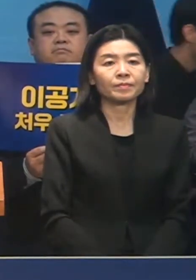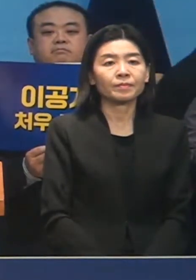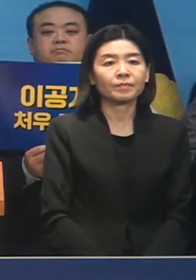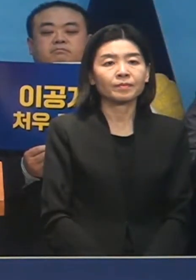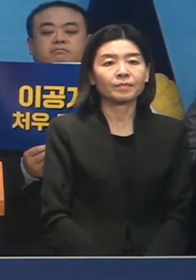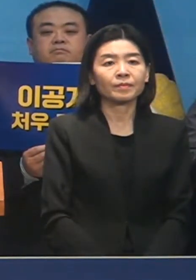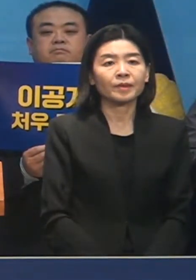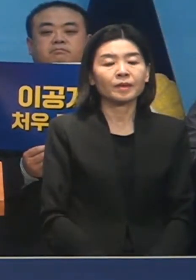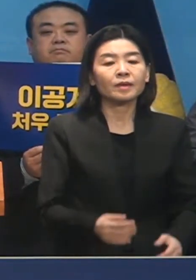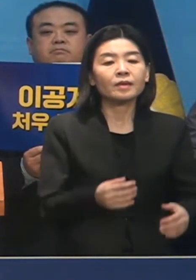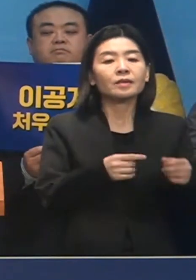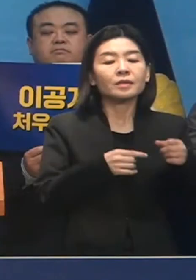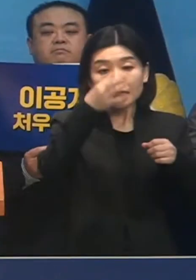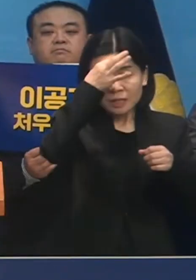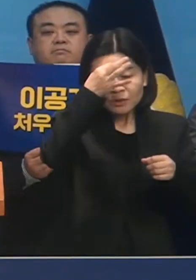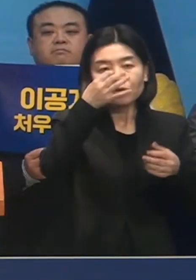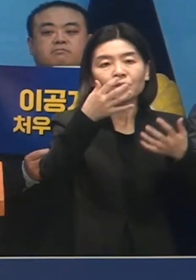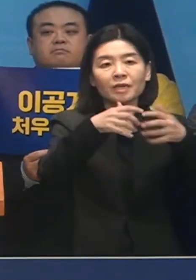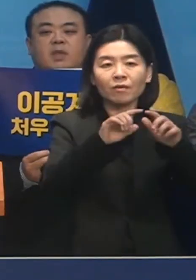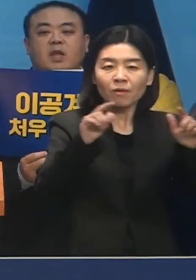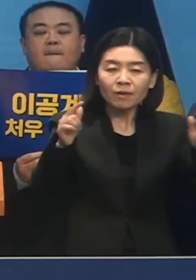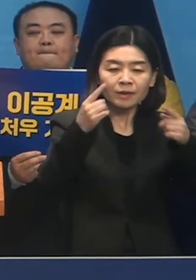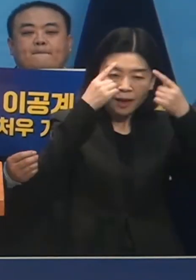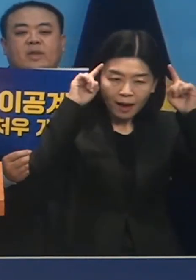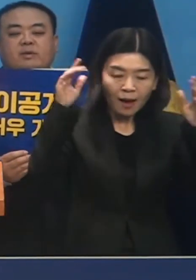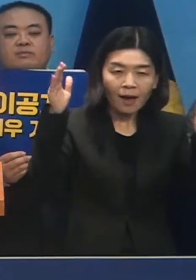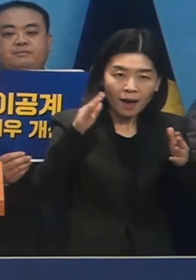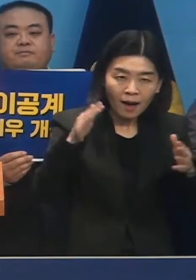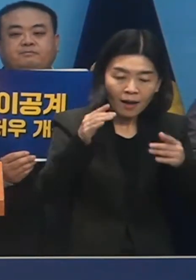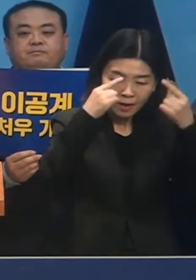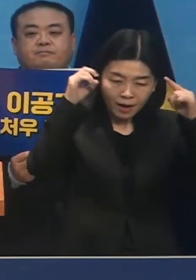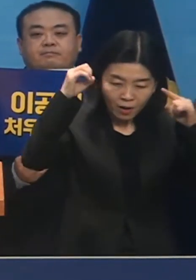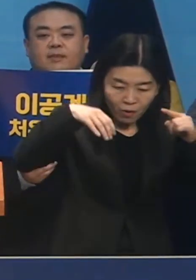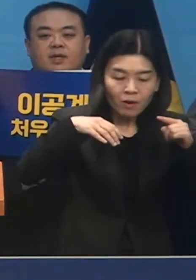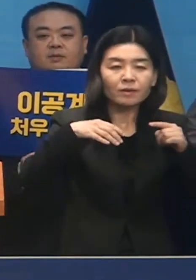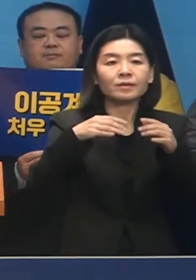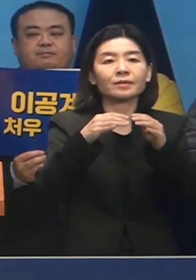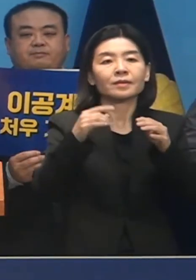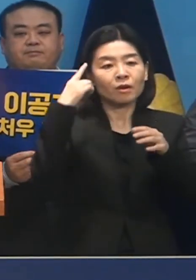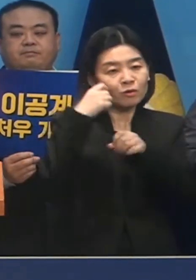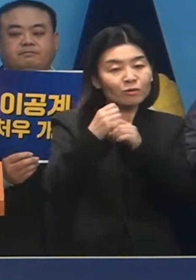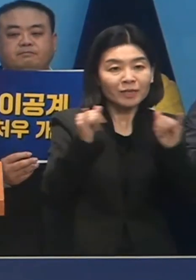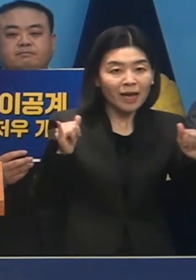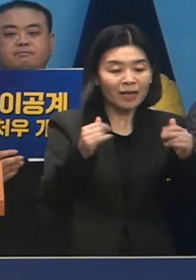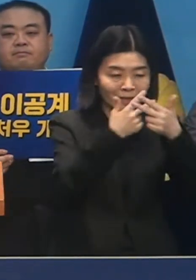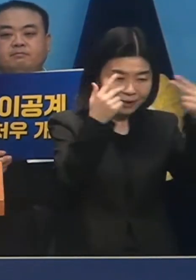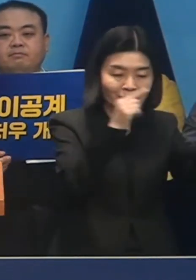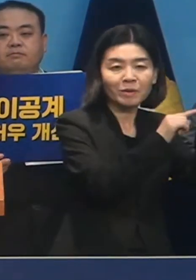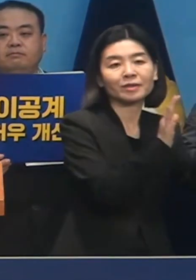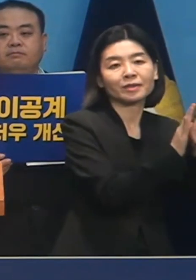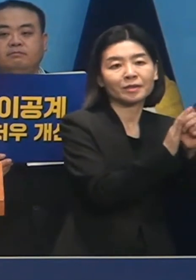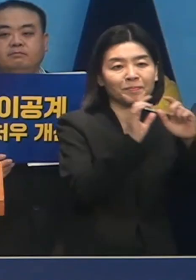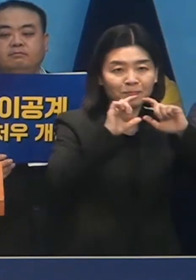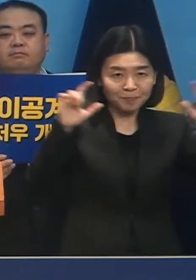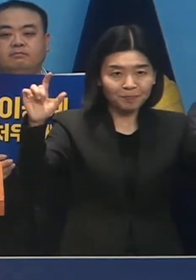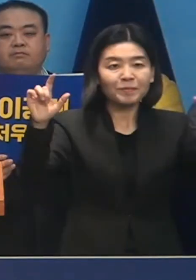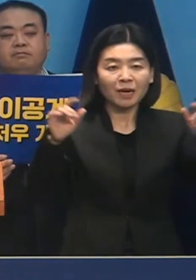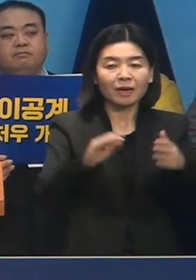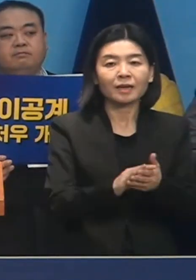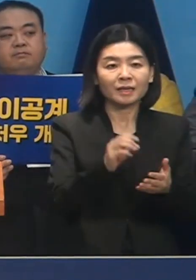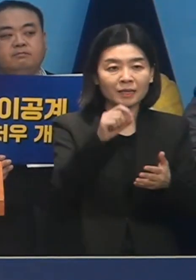지금까지 이공계 대학생, 대학원생들, 과학기술자들의 이재명 지지 선언이 있었습니다. 네,